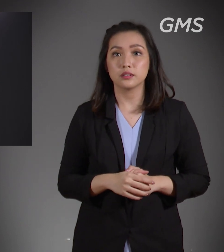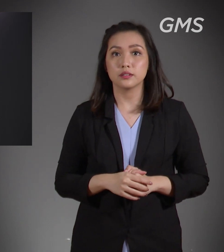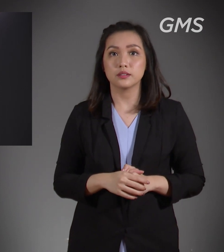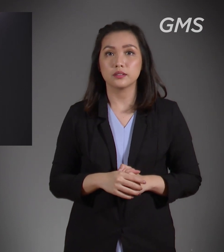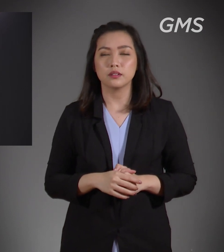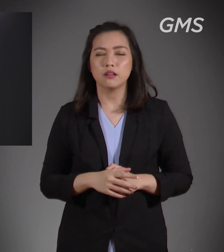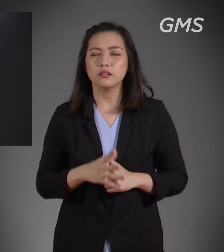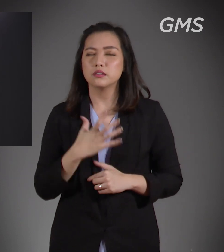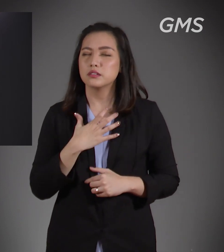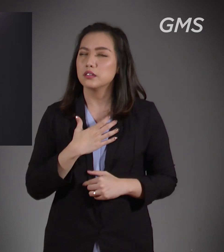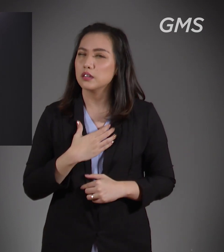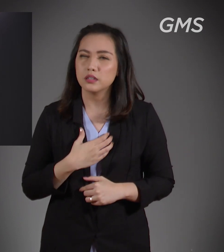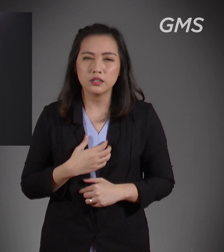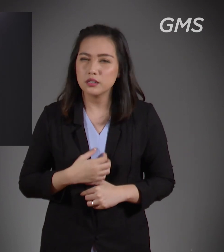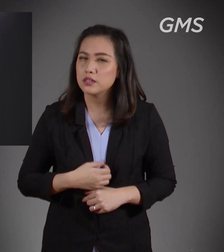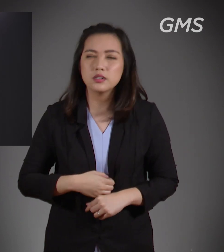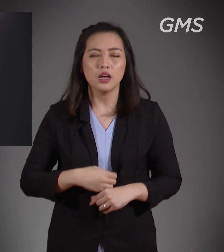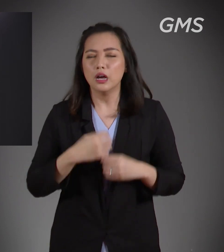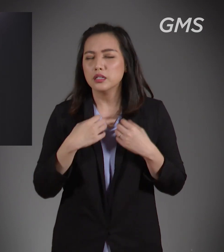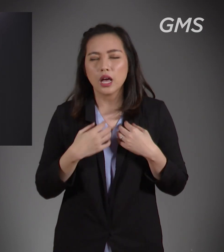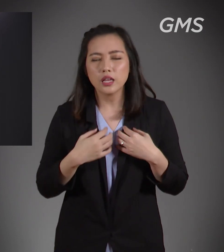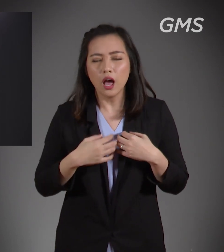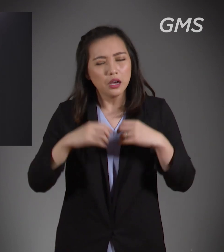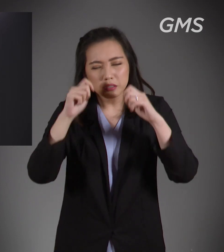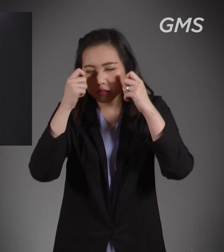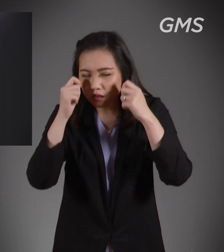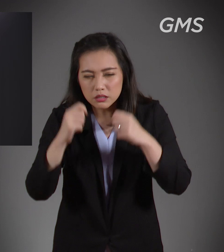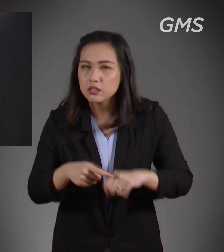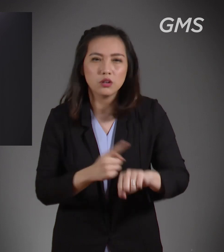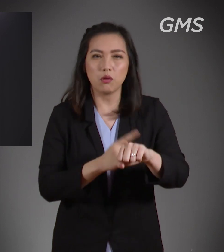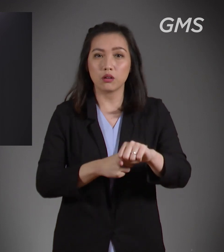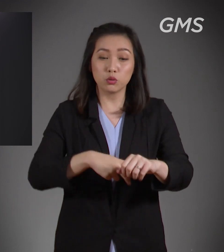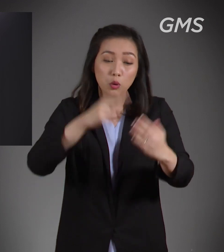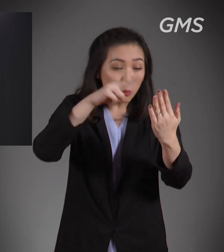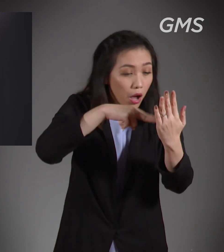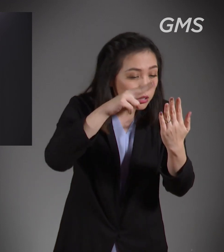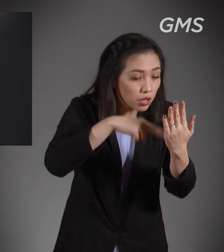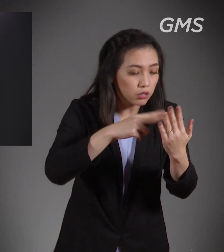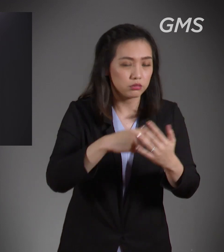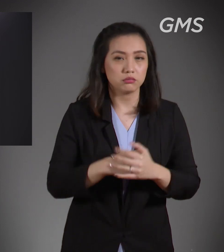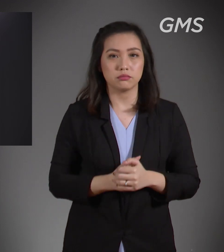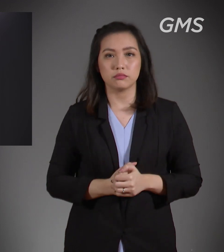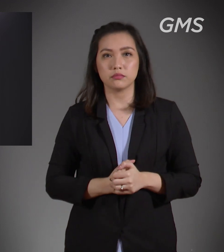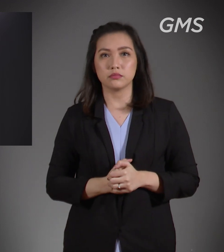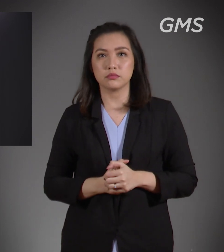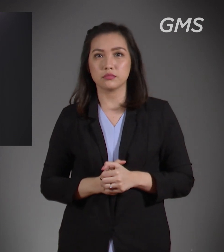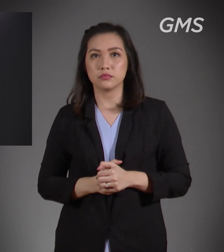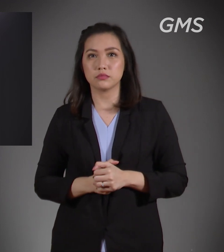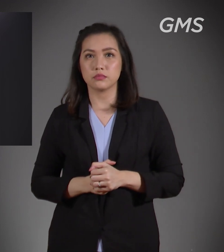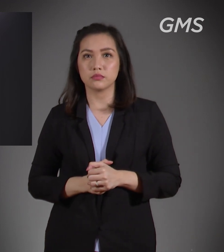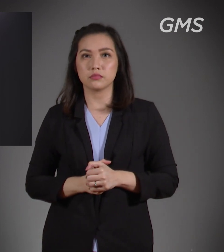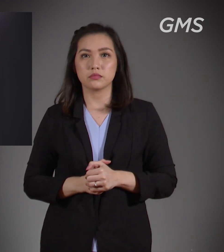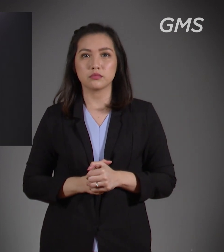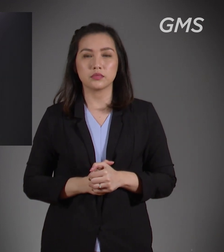Miris sedih waktu saya dengar story ini, waktu baca cerita ini. Justru yang dia bentengi itu yang diruntuhkan dulu sama